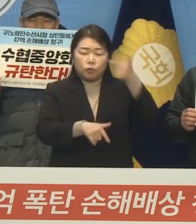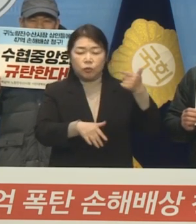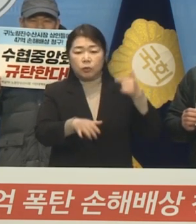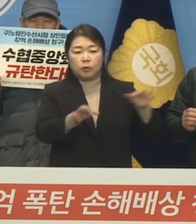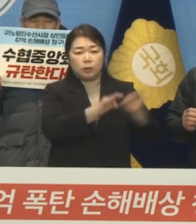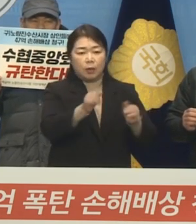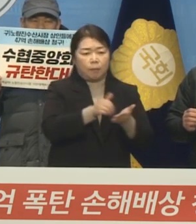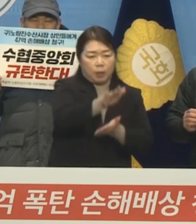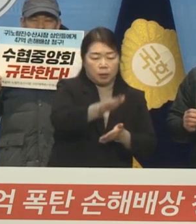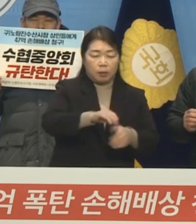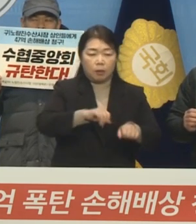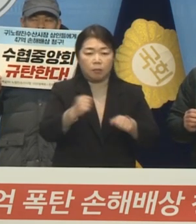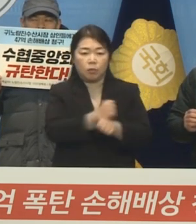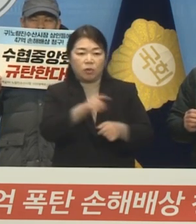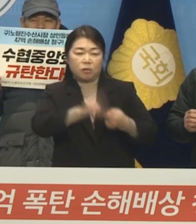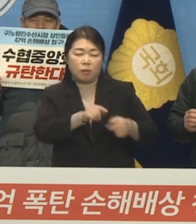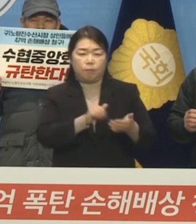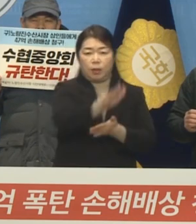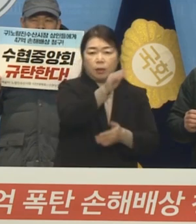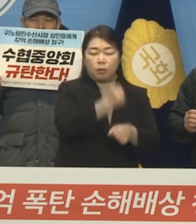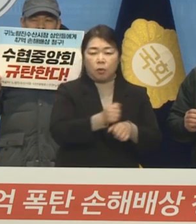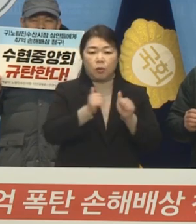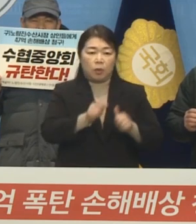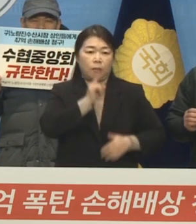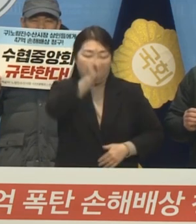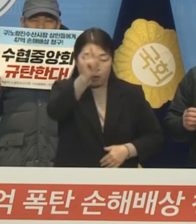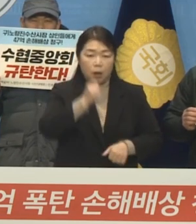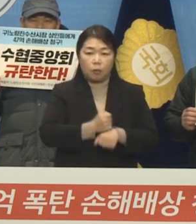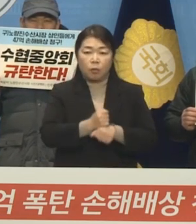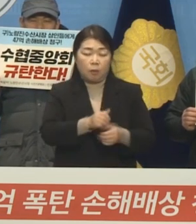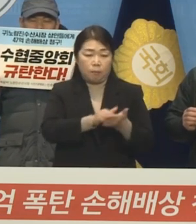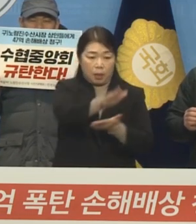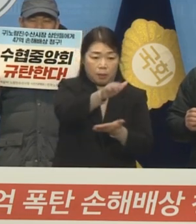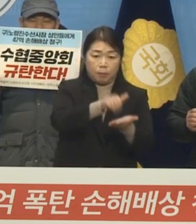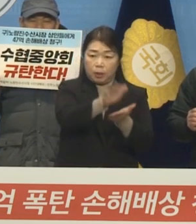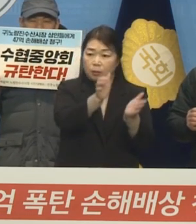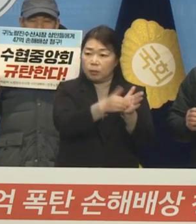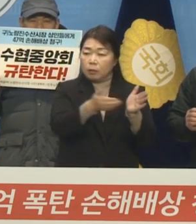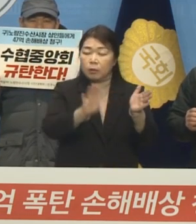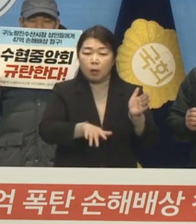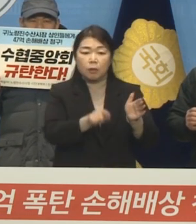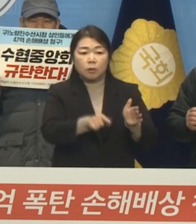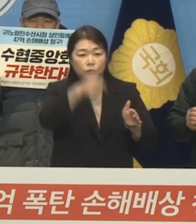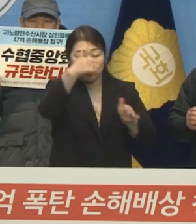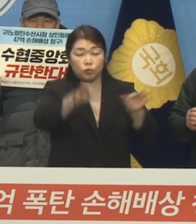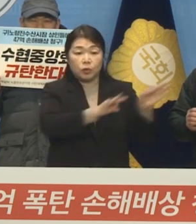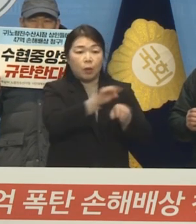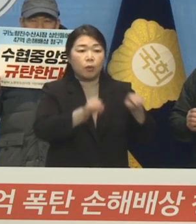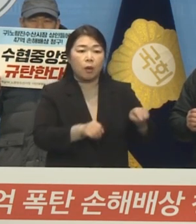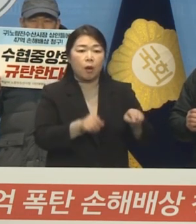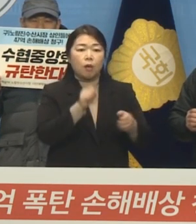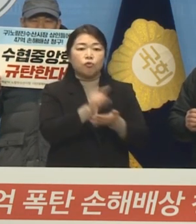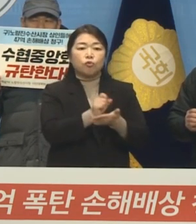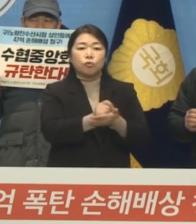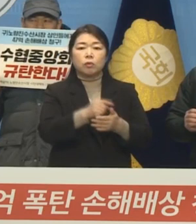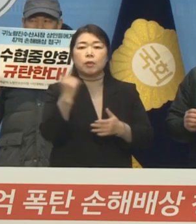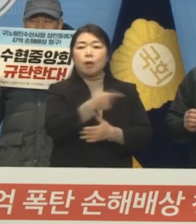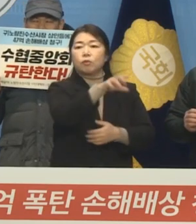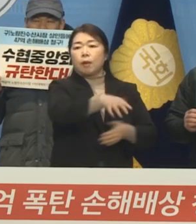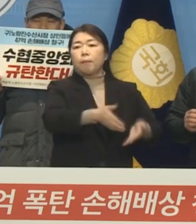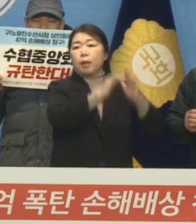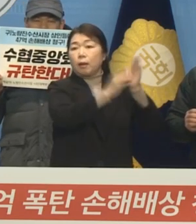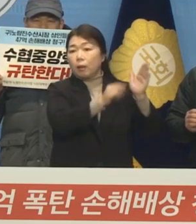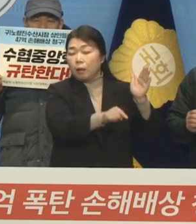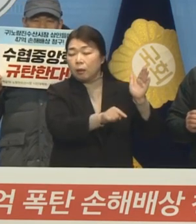폭력적으로 쫓아내고 그리고 손배소송을 하면서 이렇게 몰아냈는데 지금 그 구시장 부지는 축구장과 야구장에 그냥 설치되어